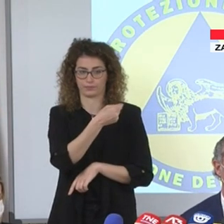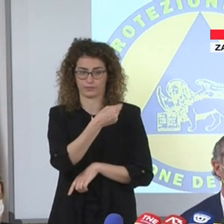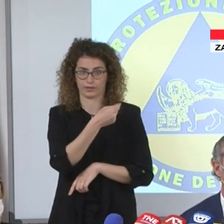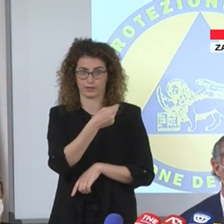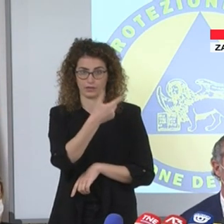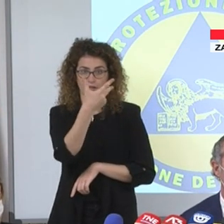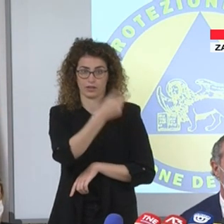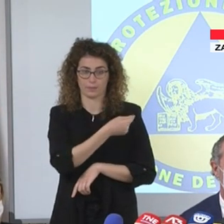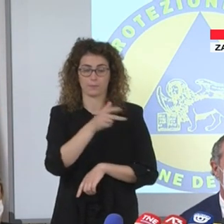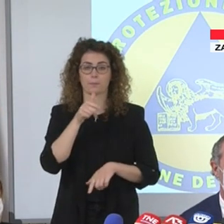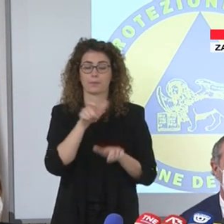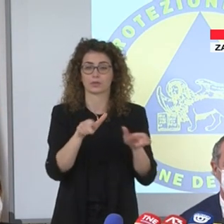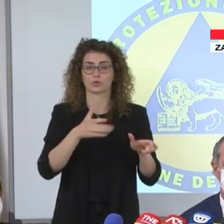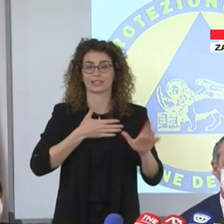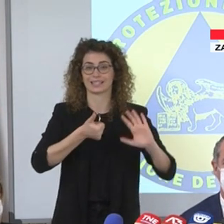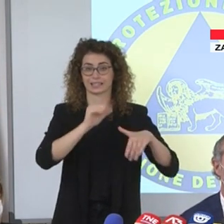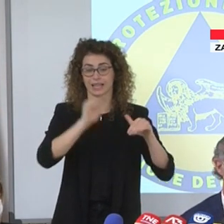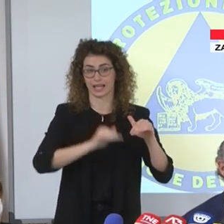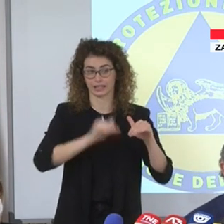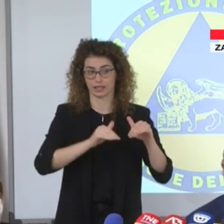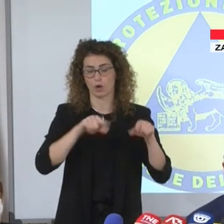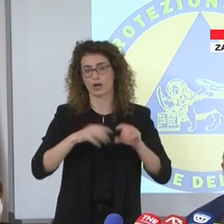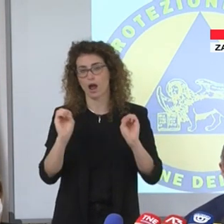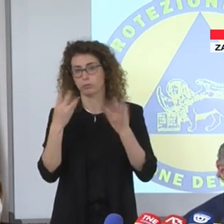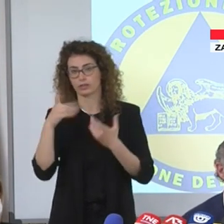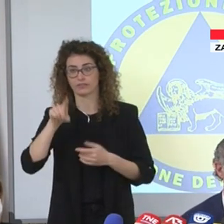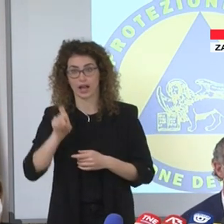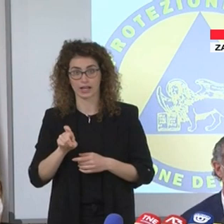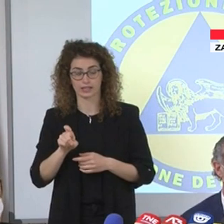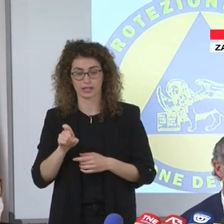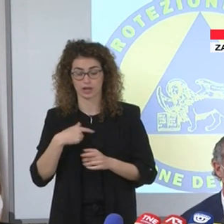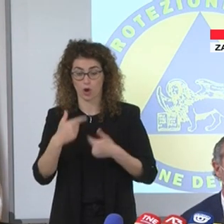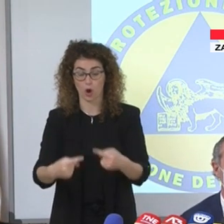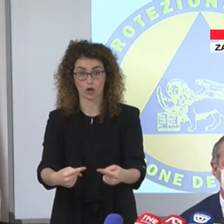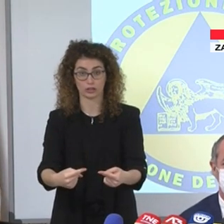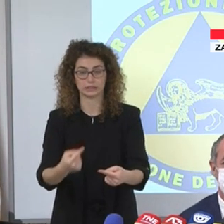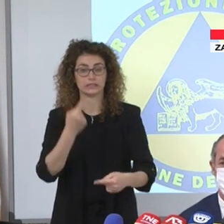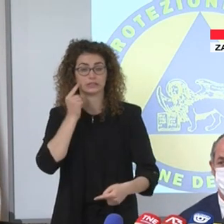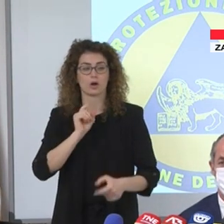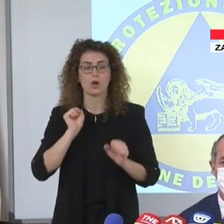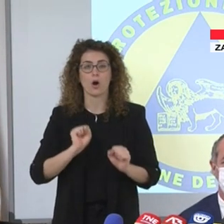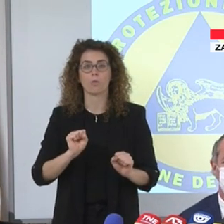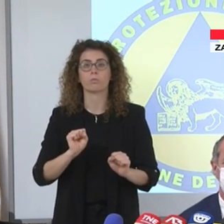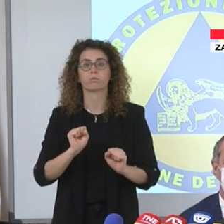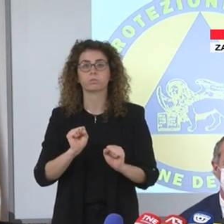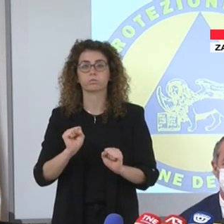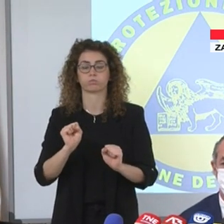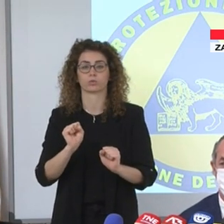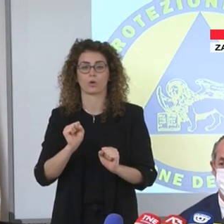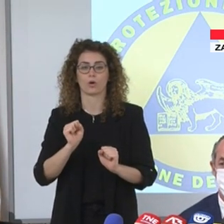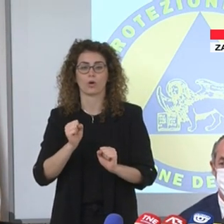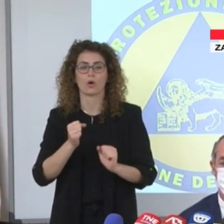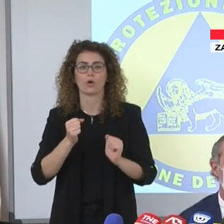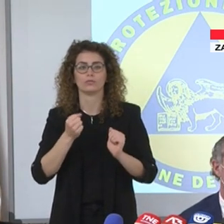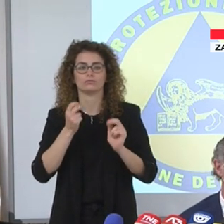60 anni si fanno con Moderna e Pfizer, ma non so se vanno avanti all'infinito, perché potrebbe anche accadere che ci sia una revisione dei target di